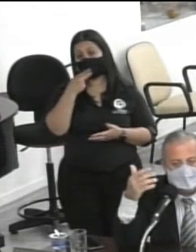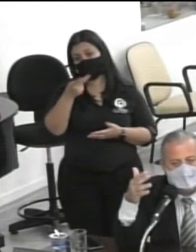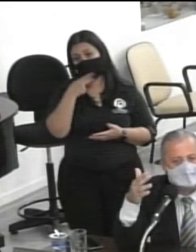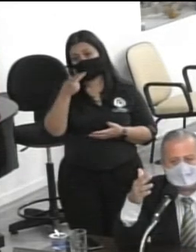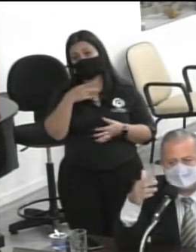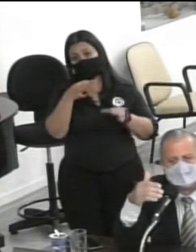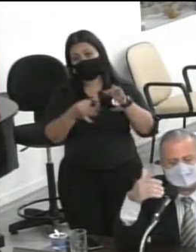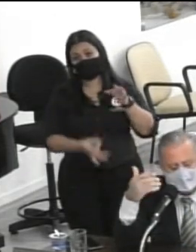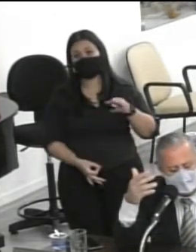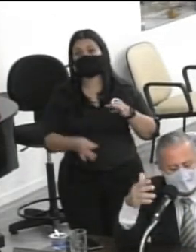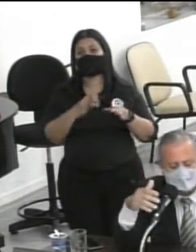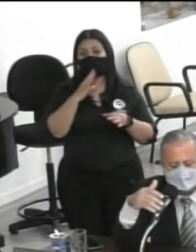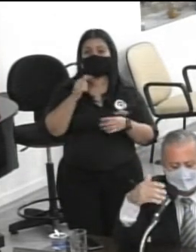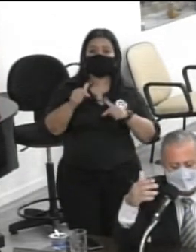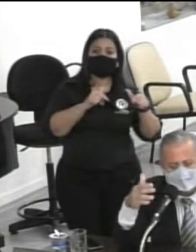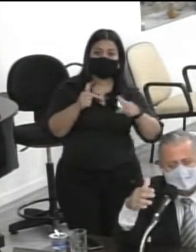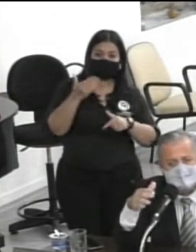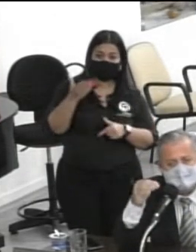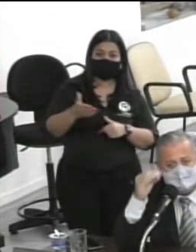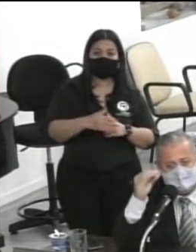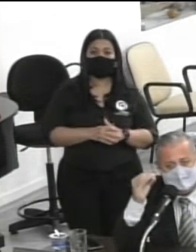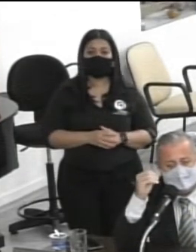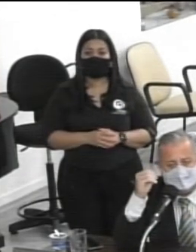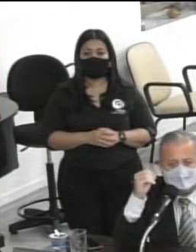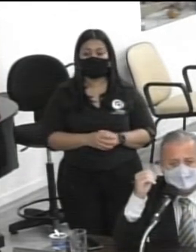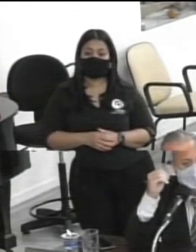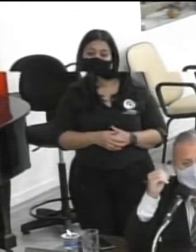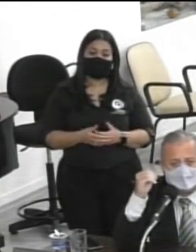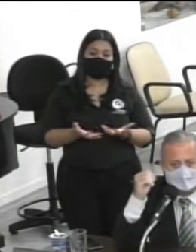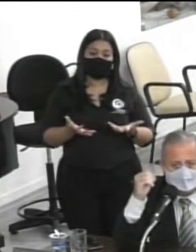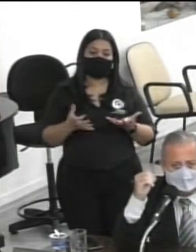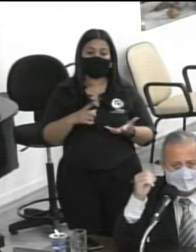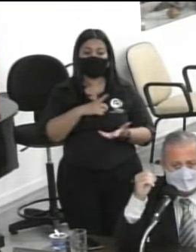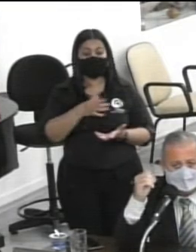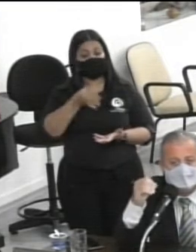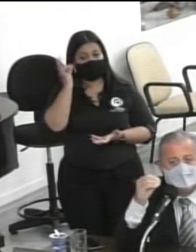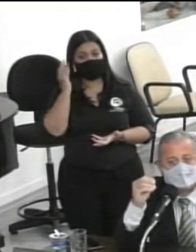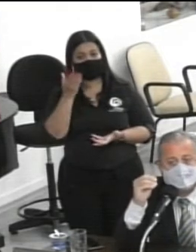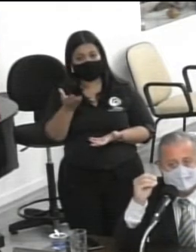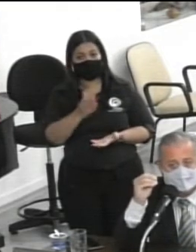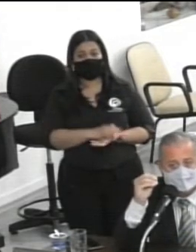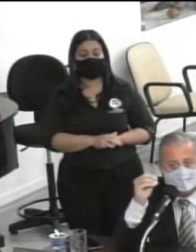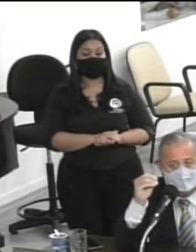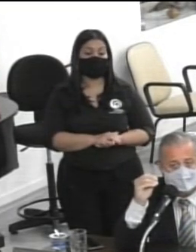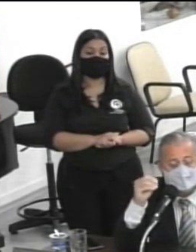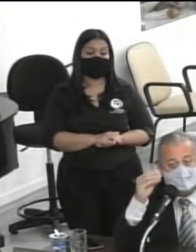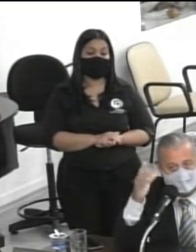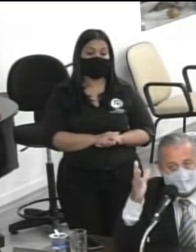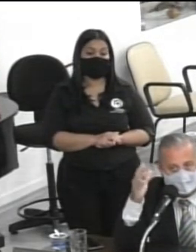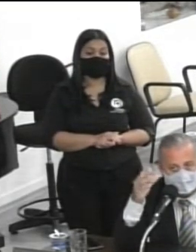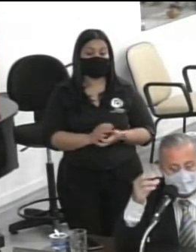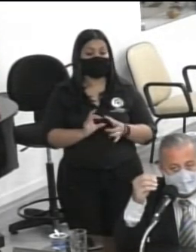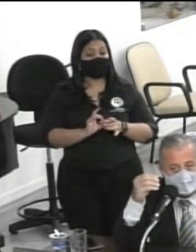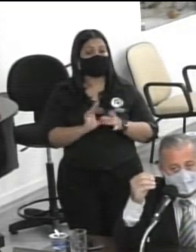conhece, do teu trabalho, de tudo mais, eu quero que você tenha muita sorte. Que deixem